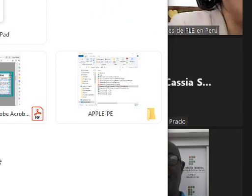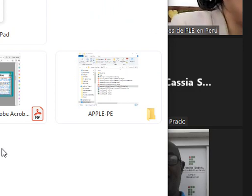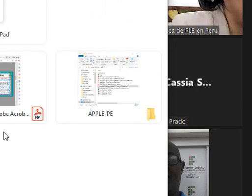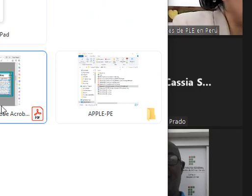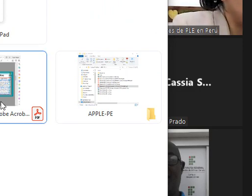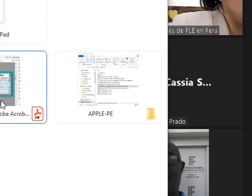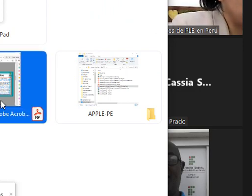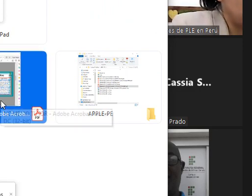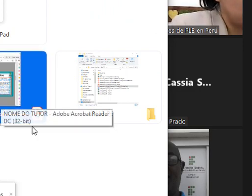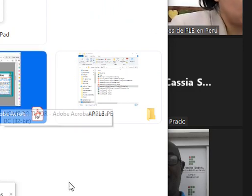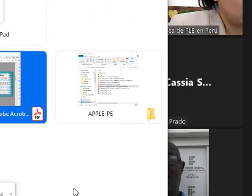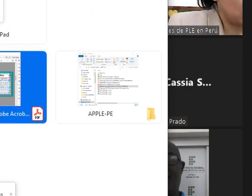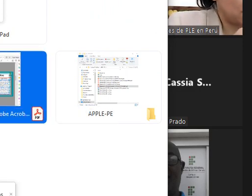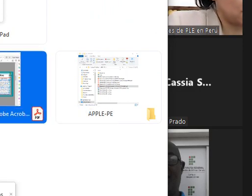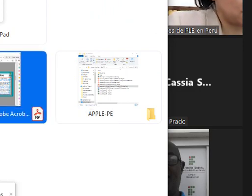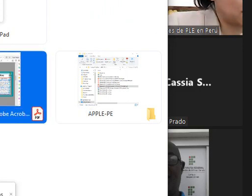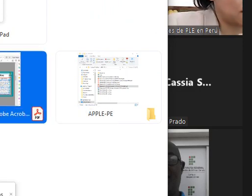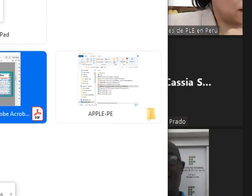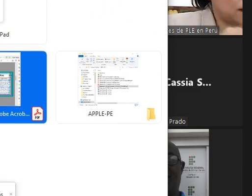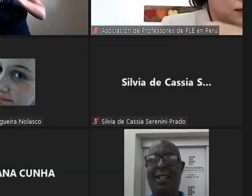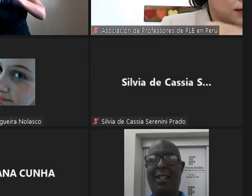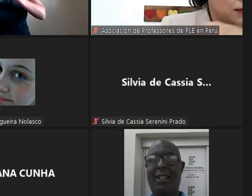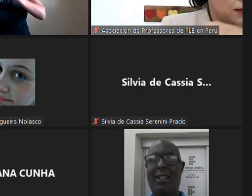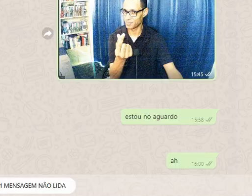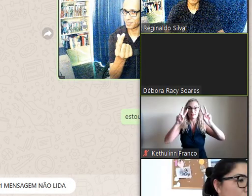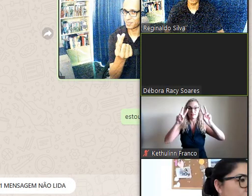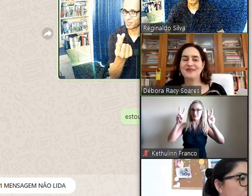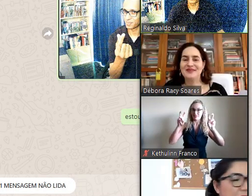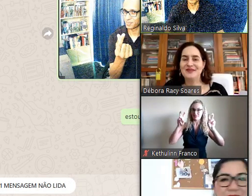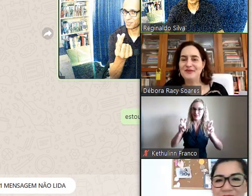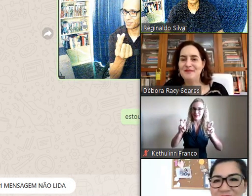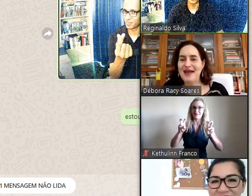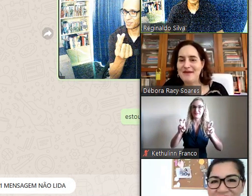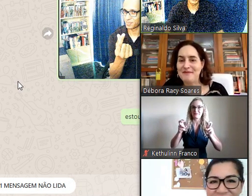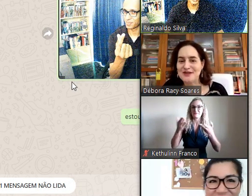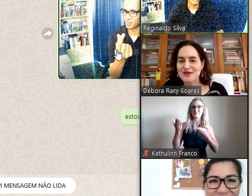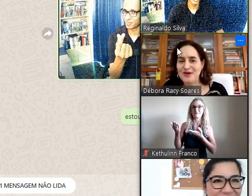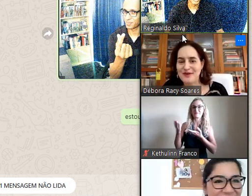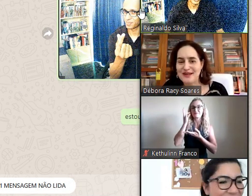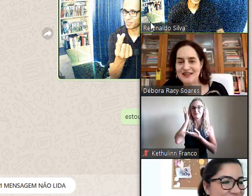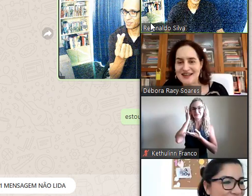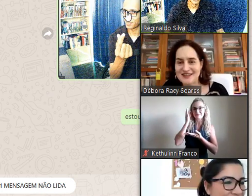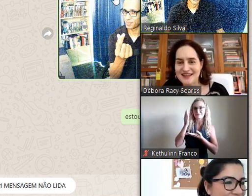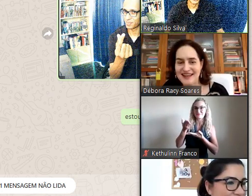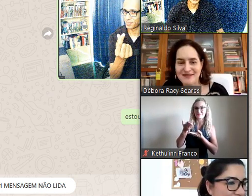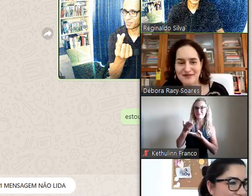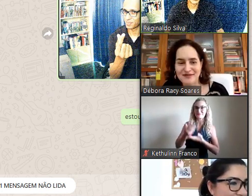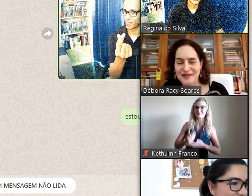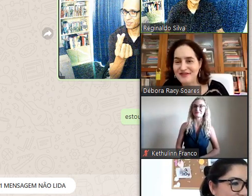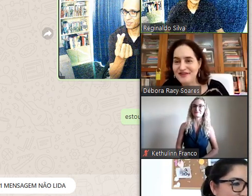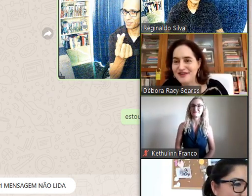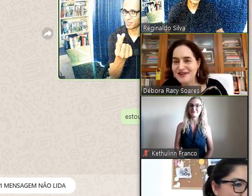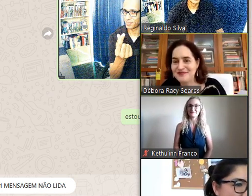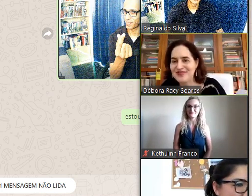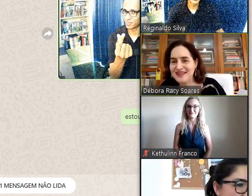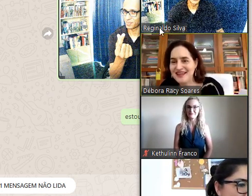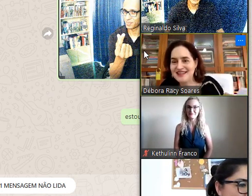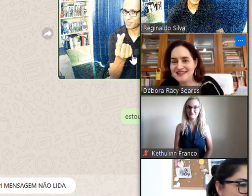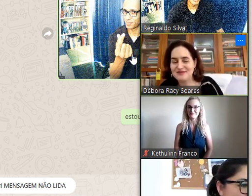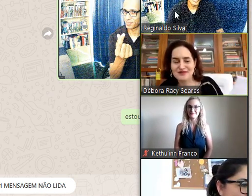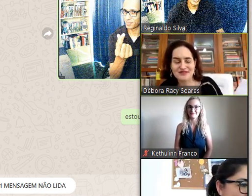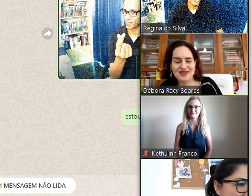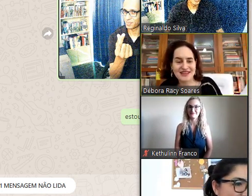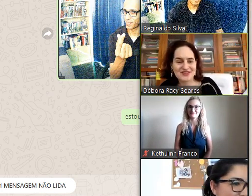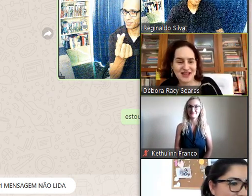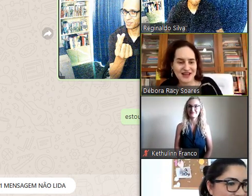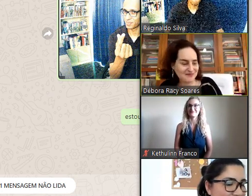de aplicativos de tradução. Bora lá! Tudo bem? Pode compartilhar essa tela, por favor.